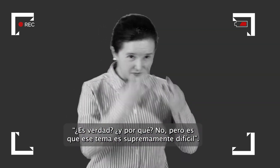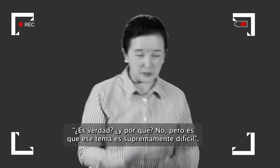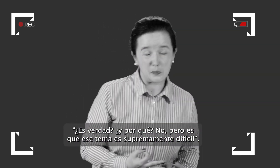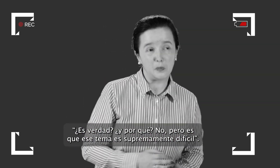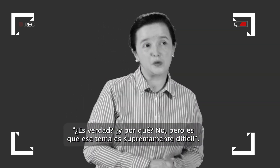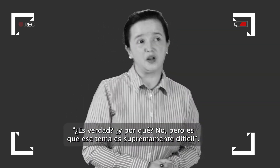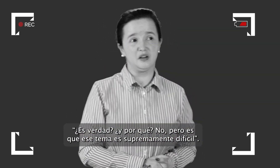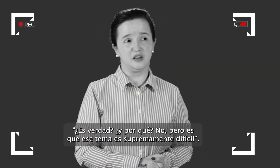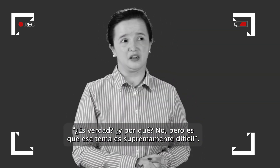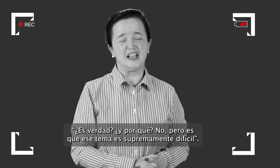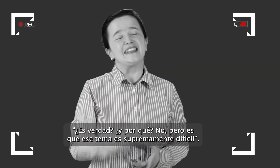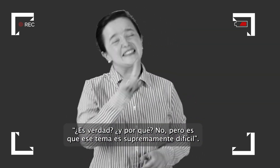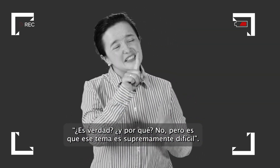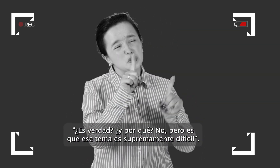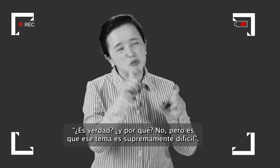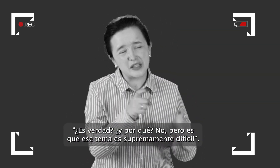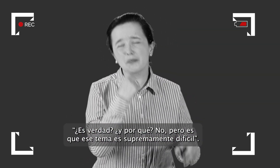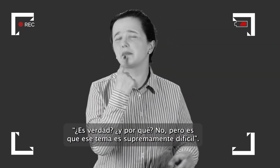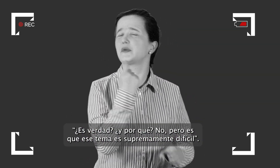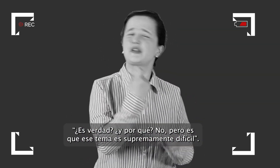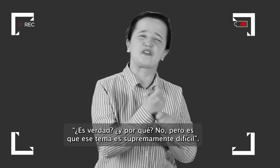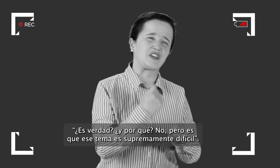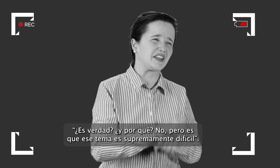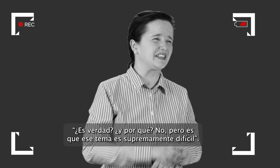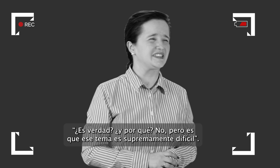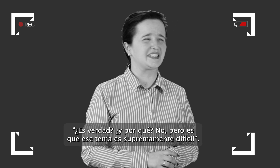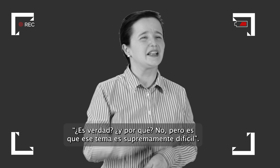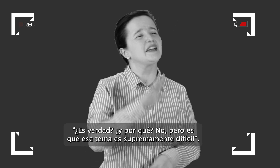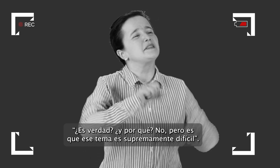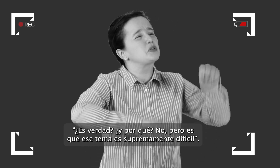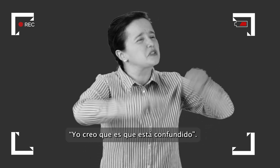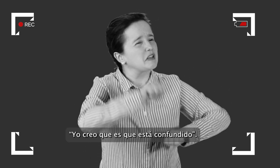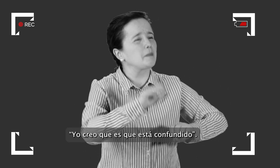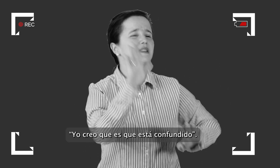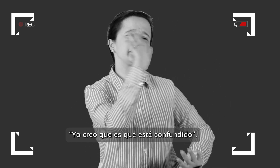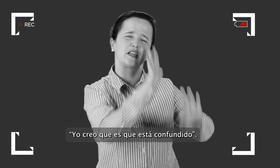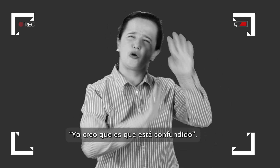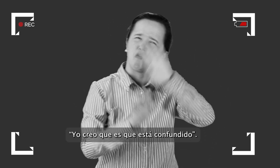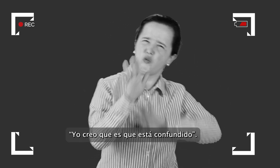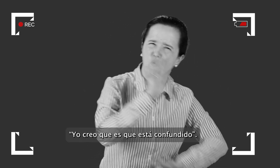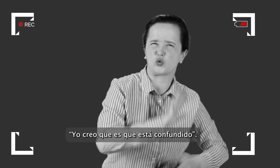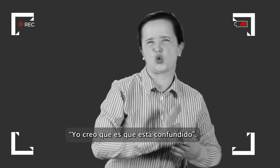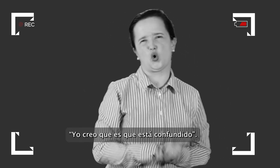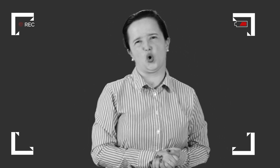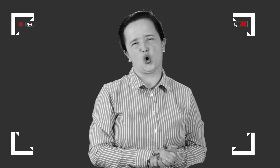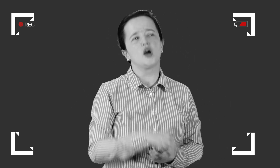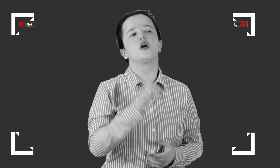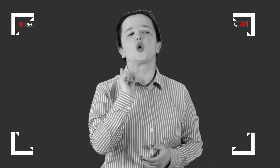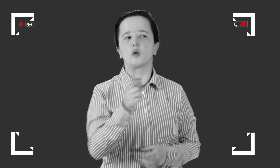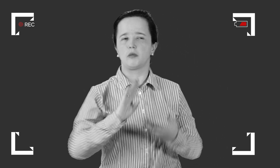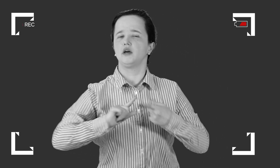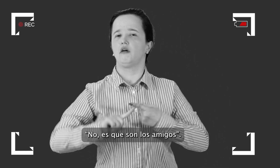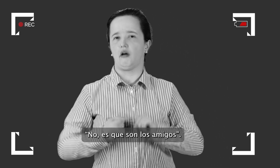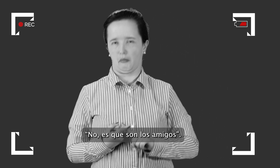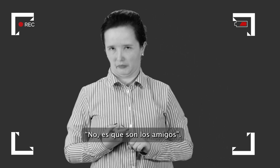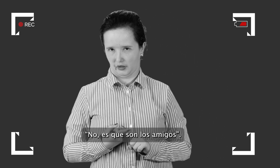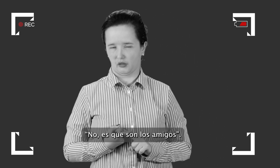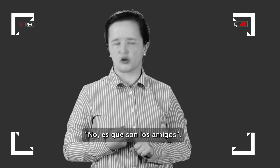¿verdad? ¿Y por qué? No, pero es que ese tema es supremamente difícil. Yo creo que es que está confundido. No, es que son los